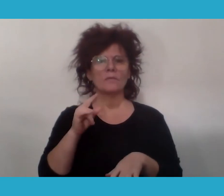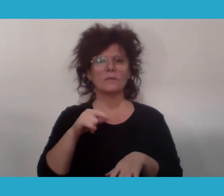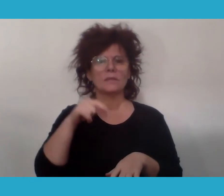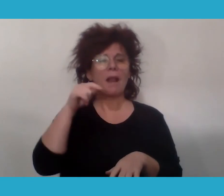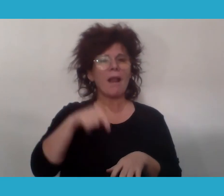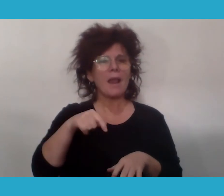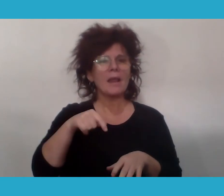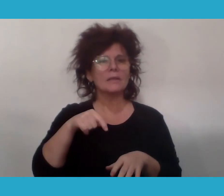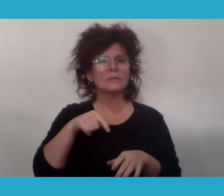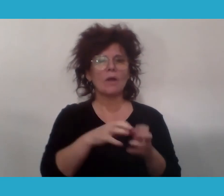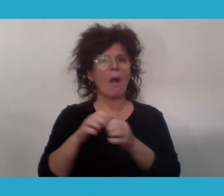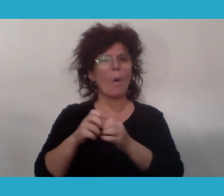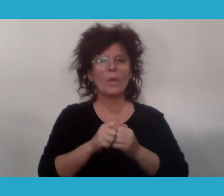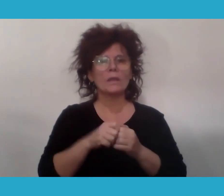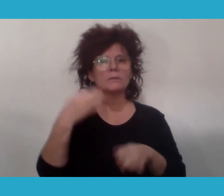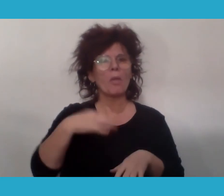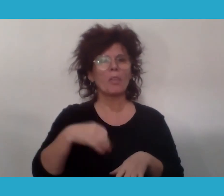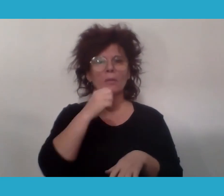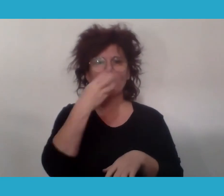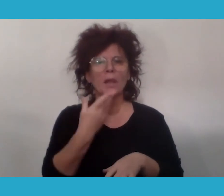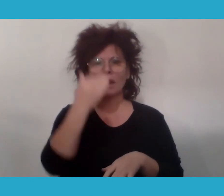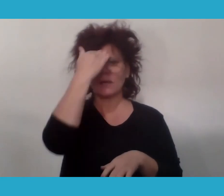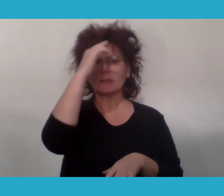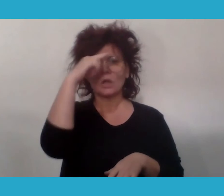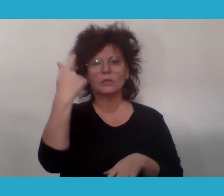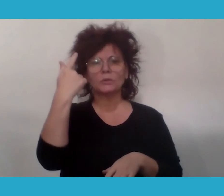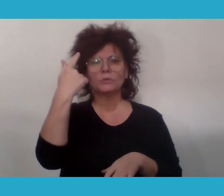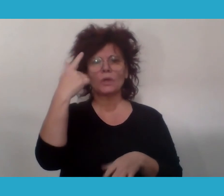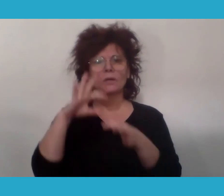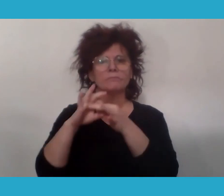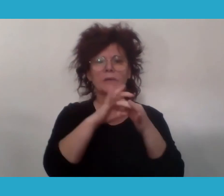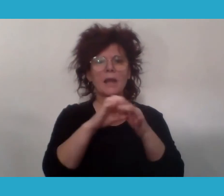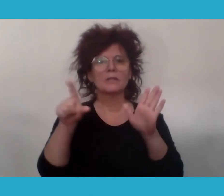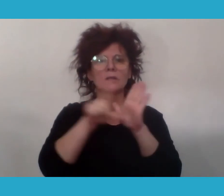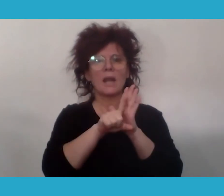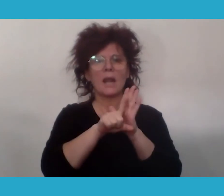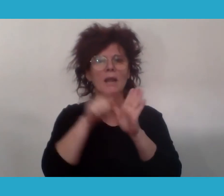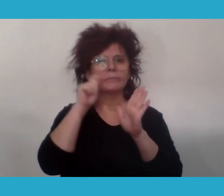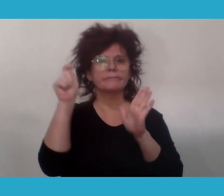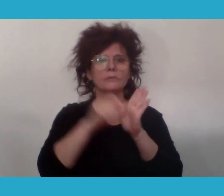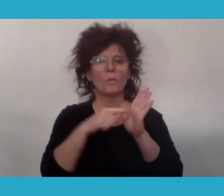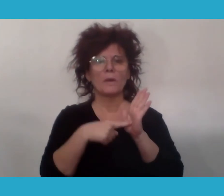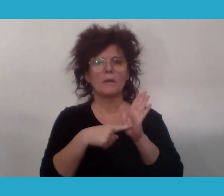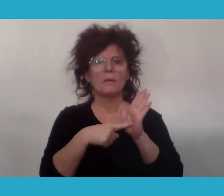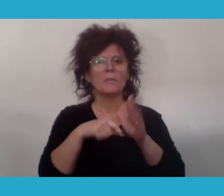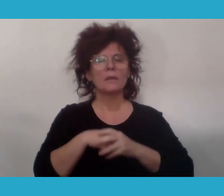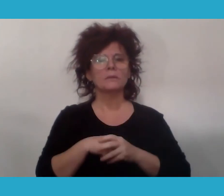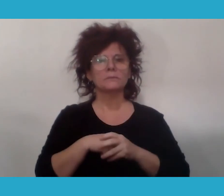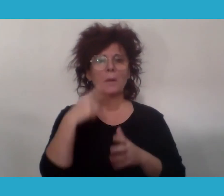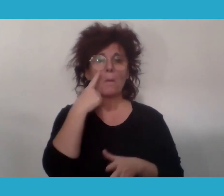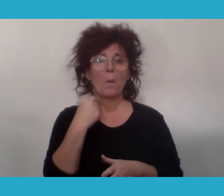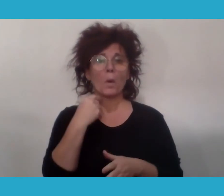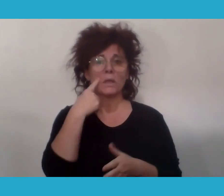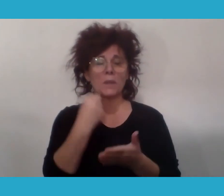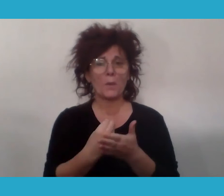declarada inconstitucional por las autoridades en cumplimiento del artículo 41 de la Constitución Nacional y los principios de no regresión. Dice residir en el balcón